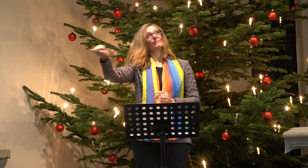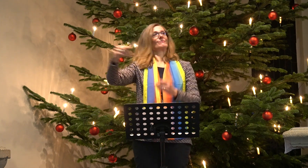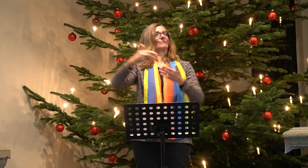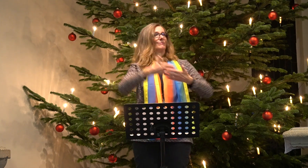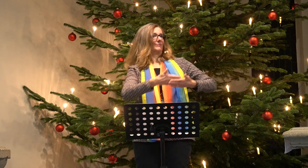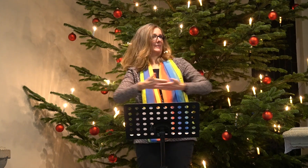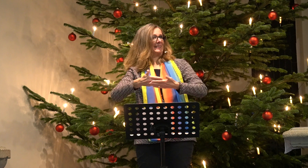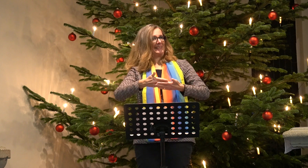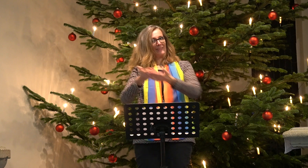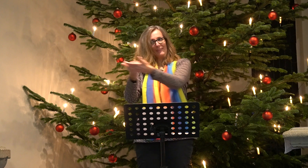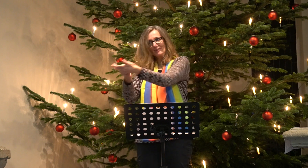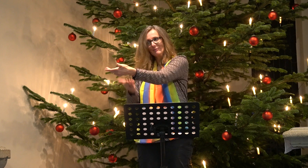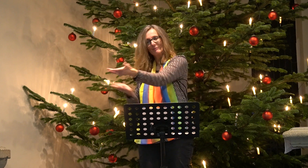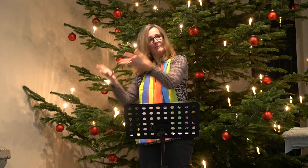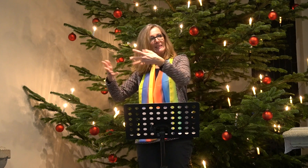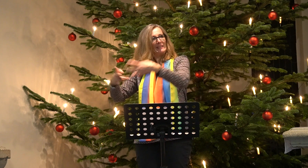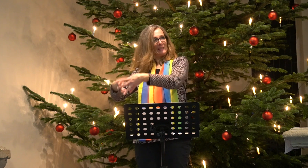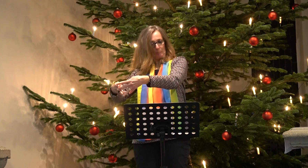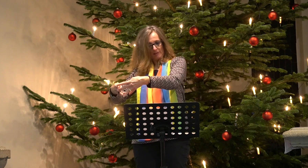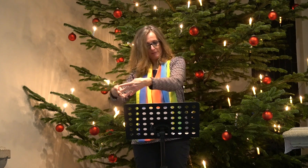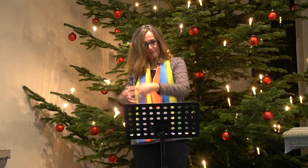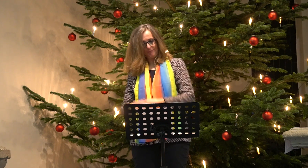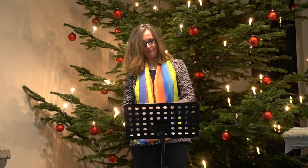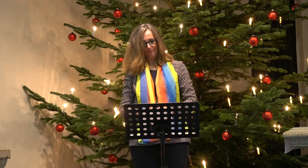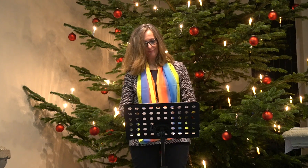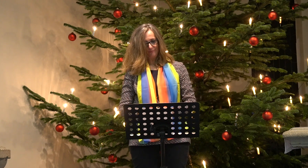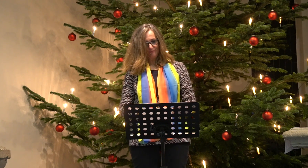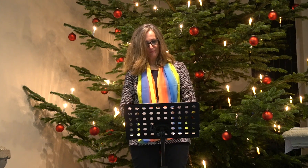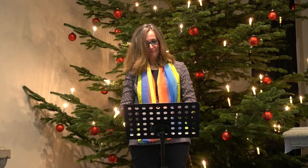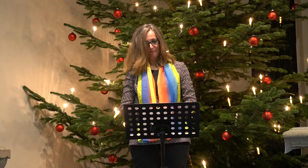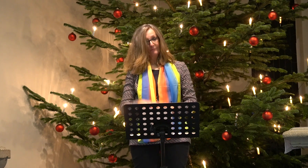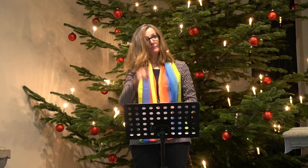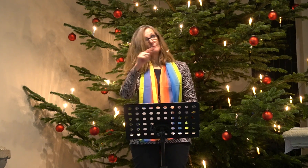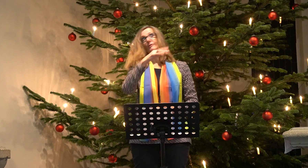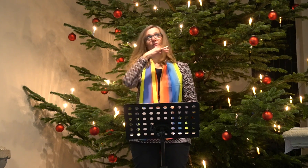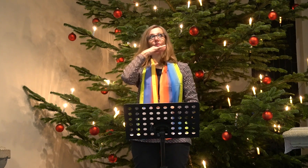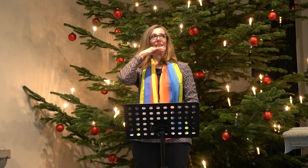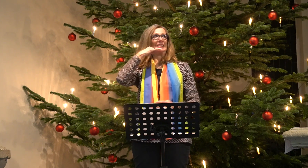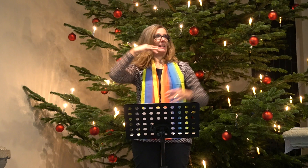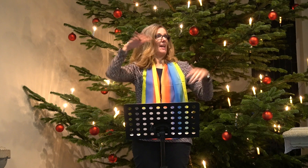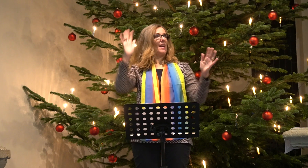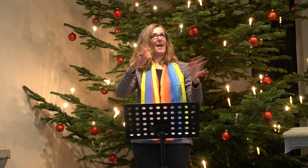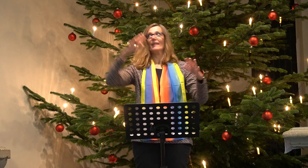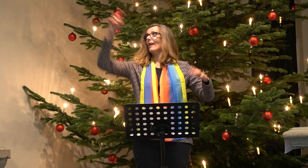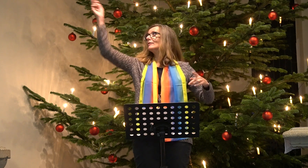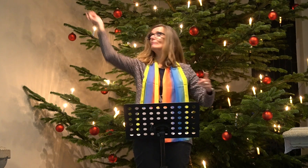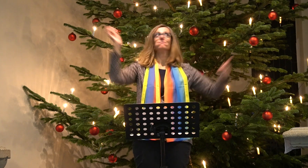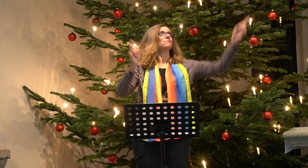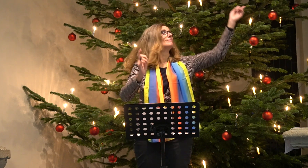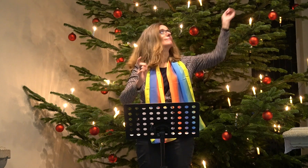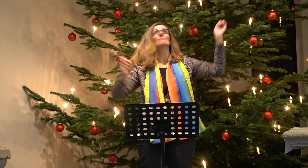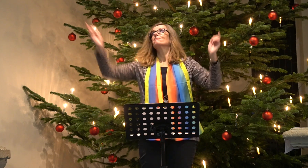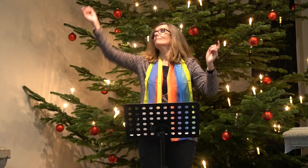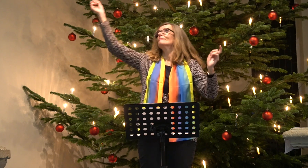Da liegt das Kind in Windeln gewickelt in einer Krippe. Da